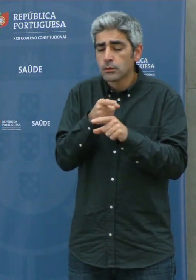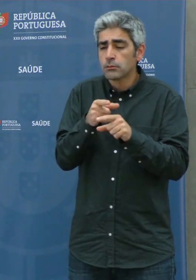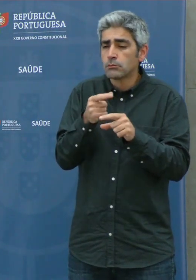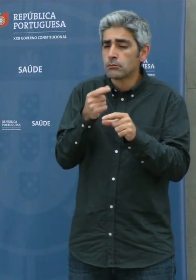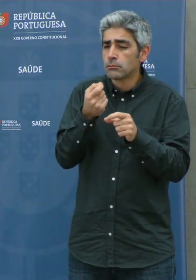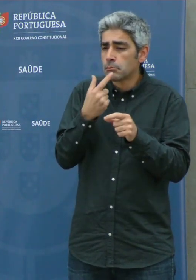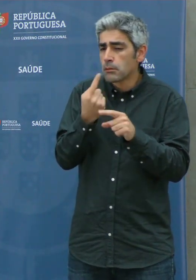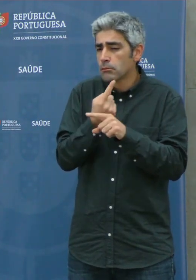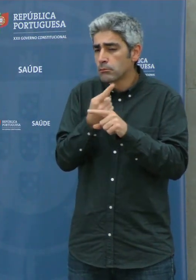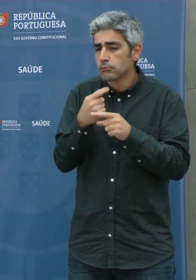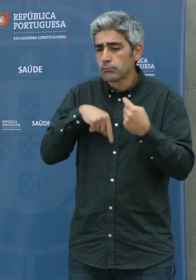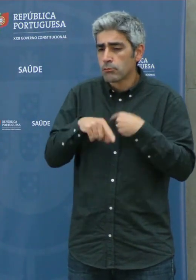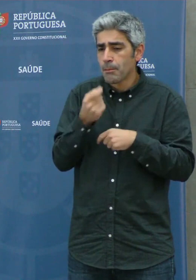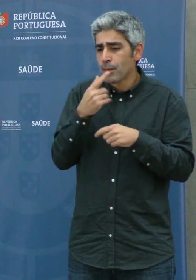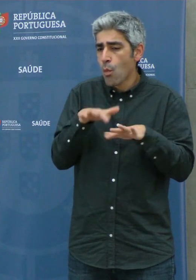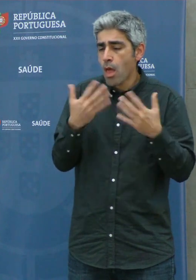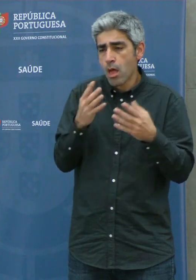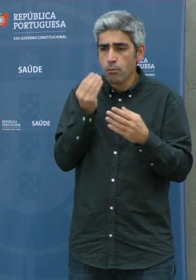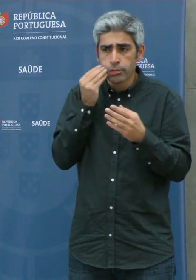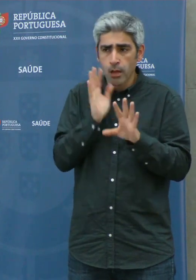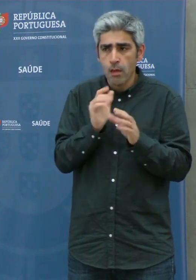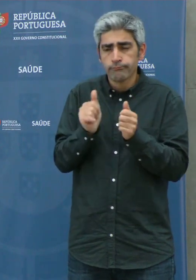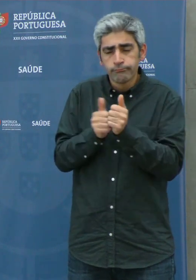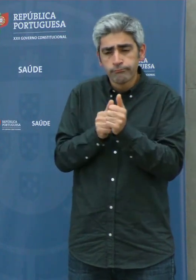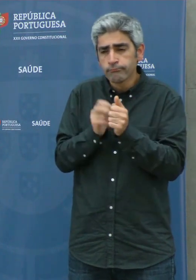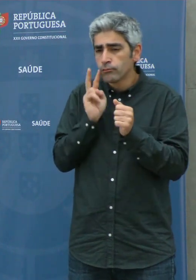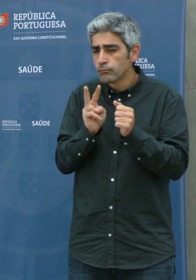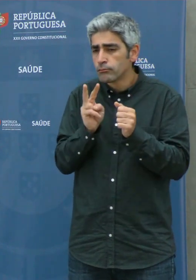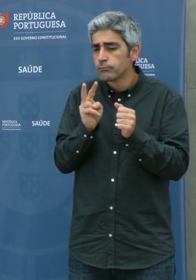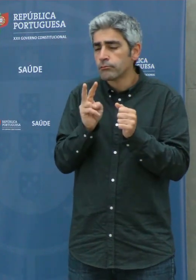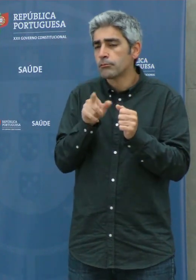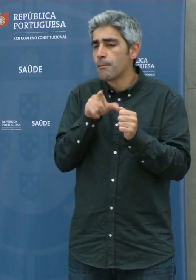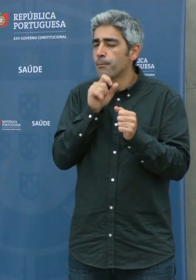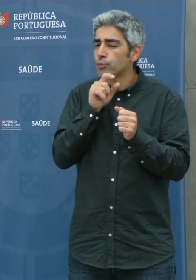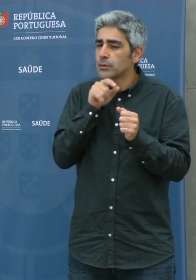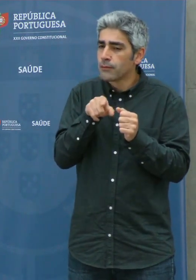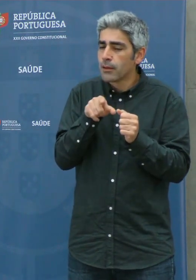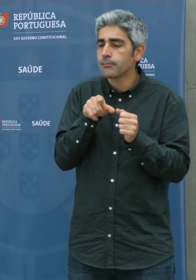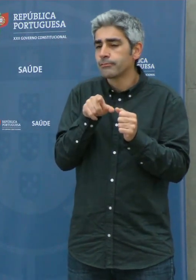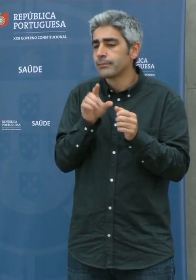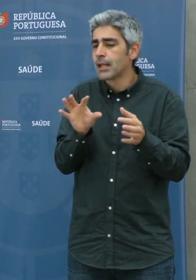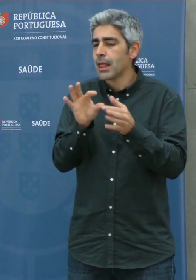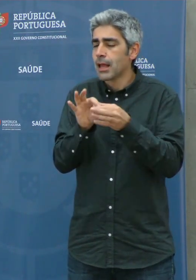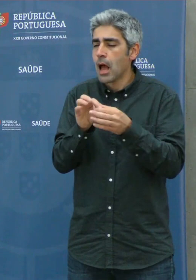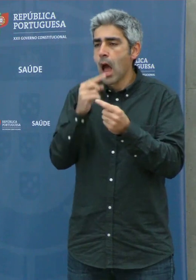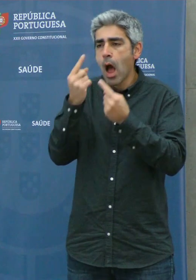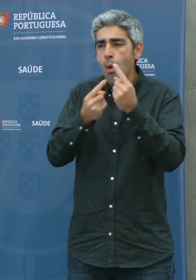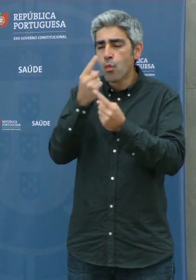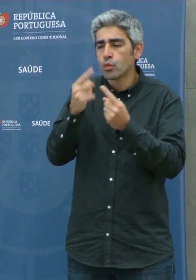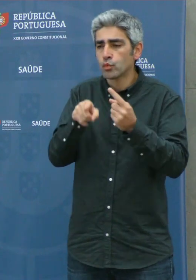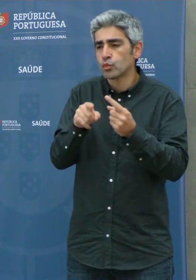do de qualquer medicamento foram consideradas como Possivelmente associadas